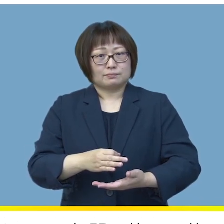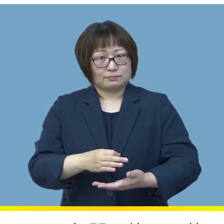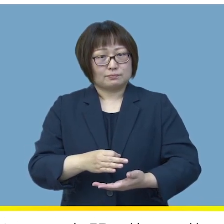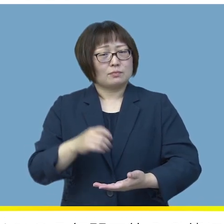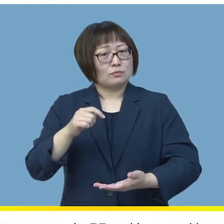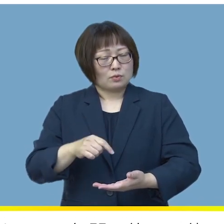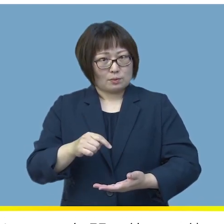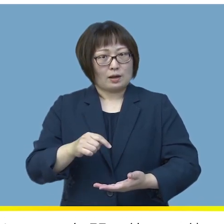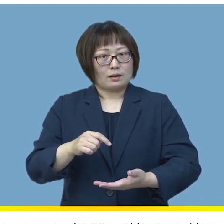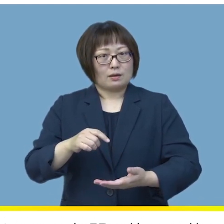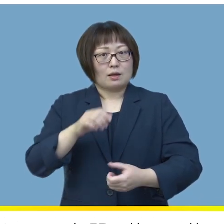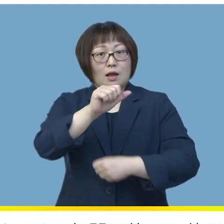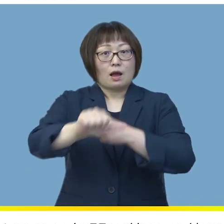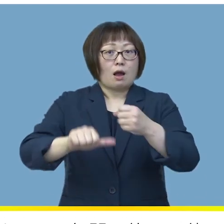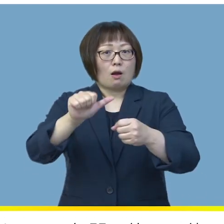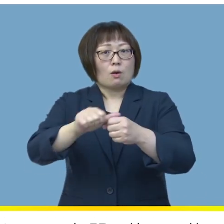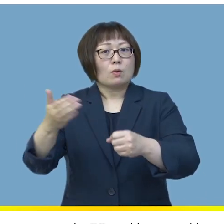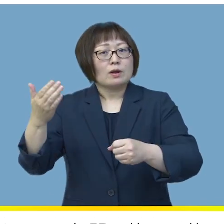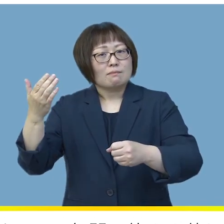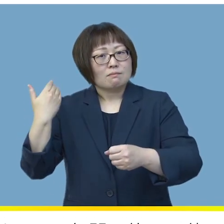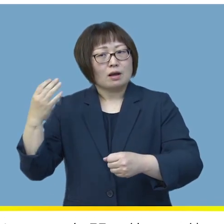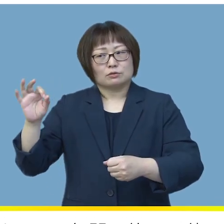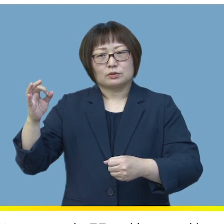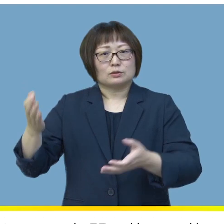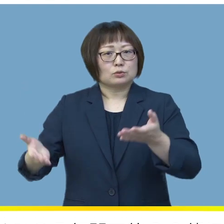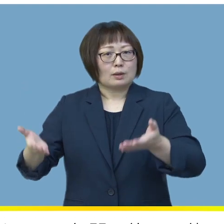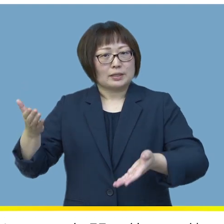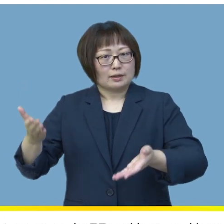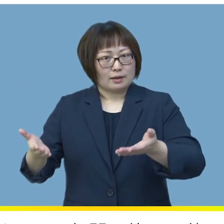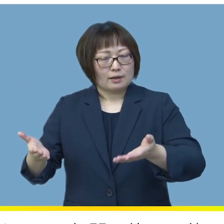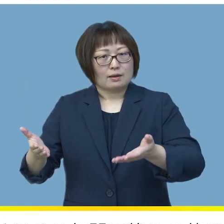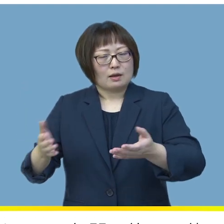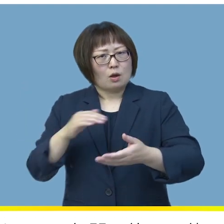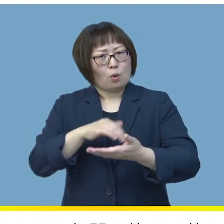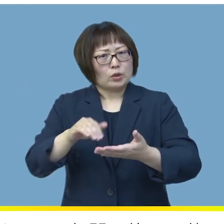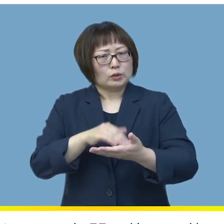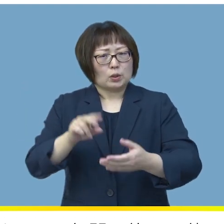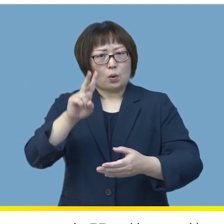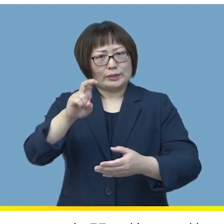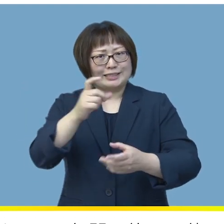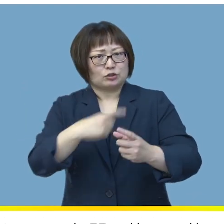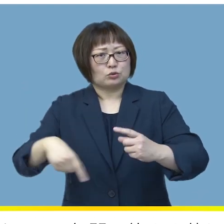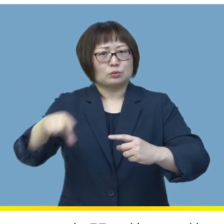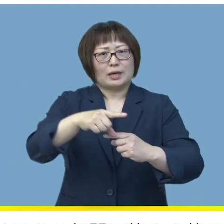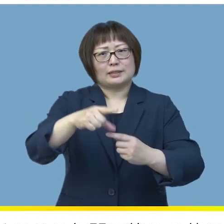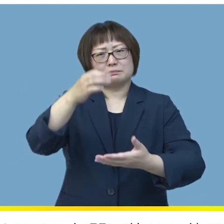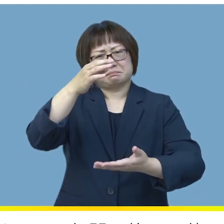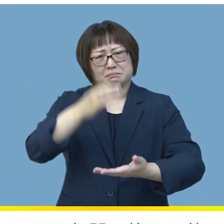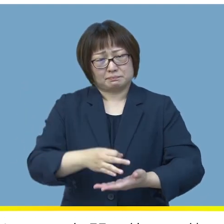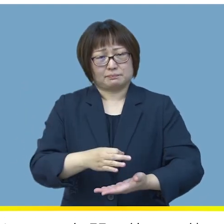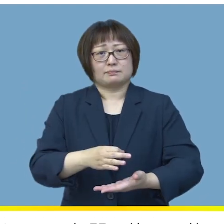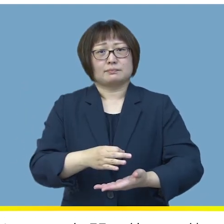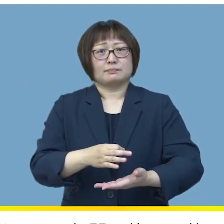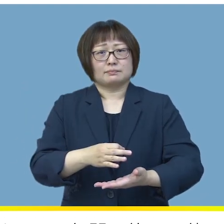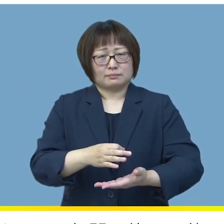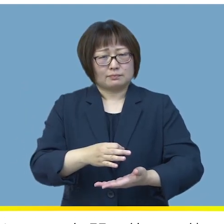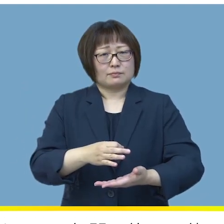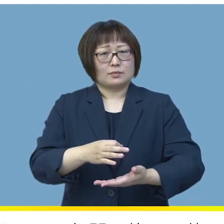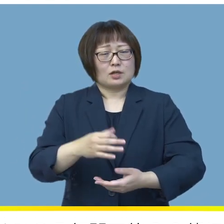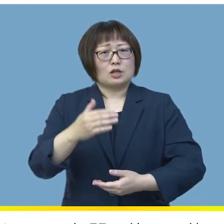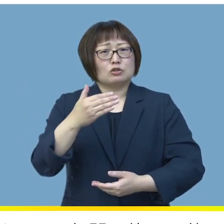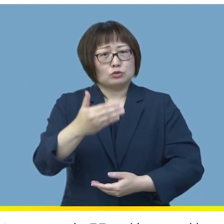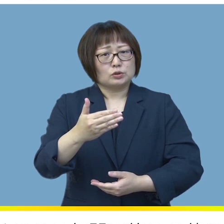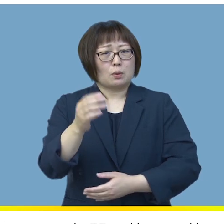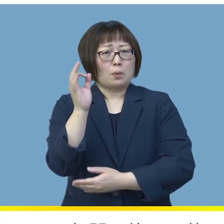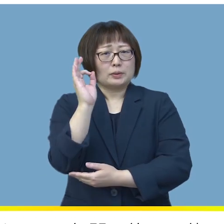減収額はこの5年間でおよそ20倍に拡大しており区の財政